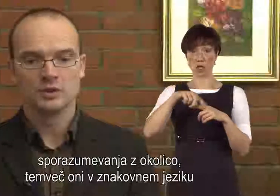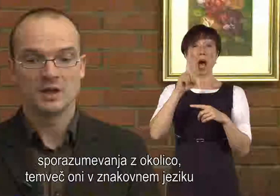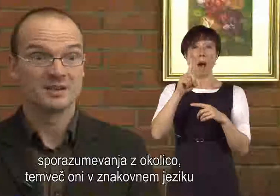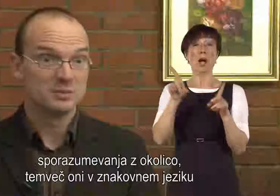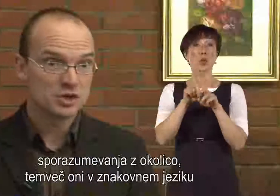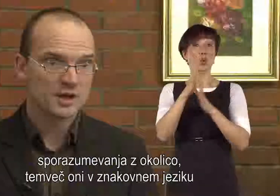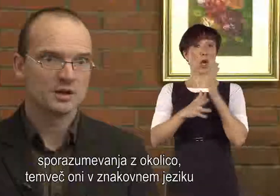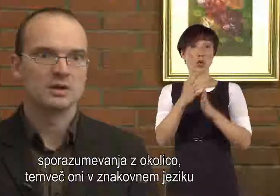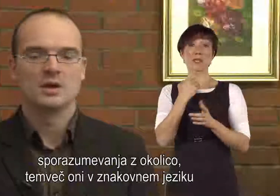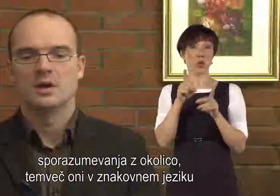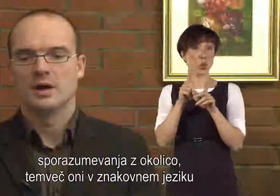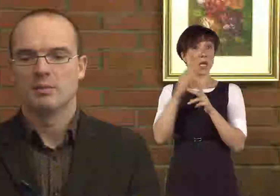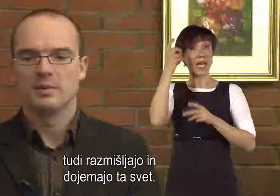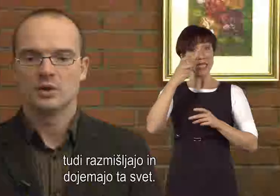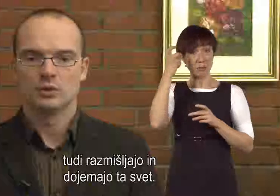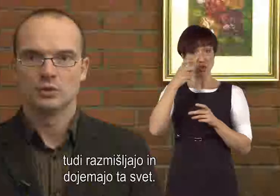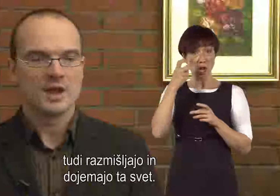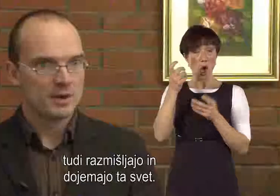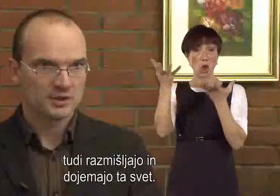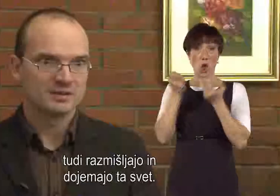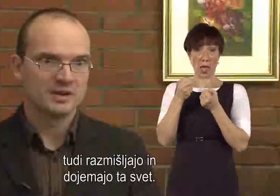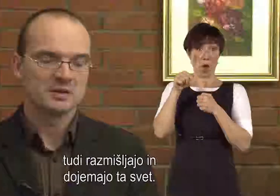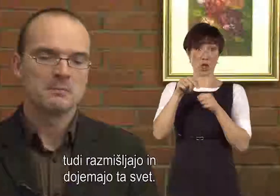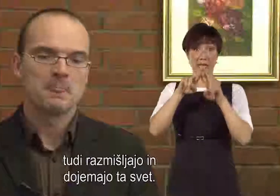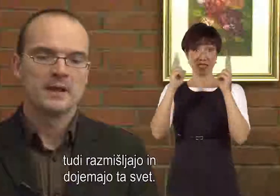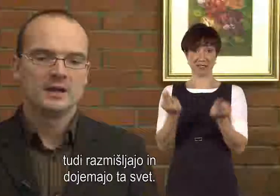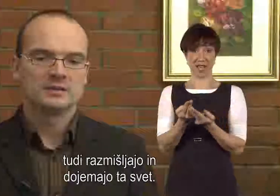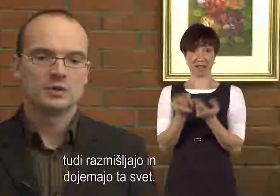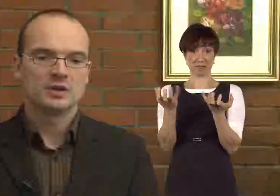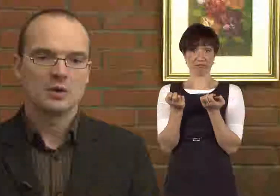jeziku tudi razmišljajo, dojemajo ta svet.